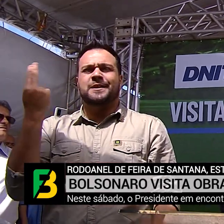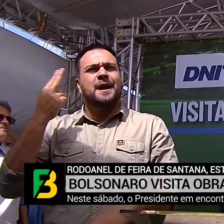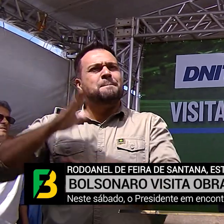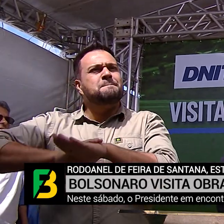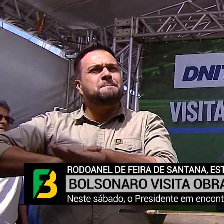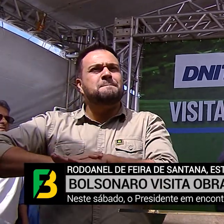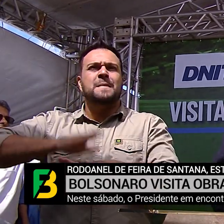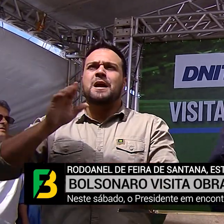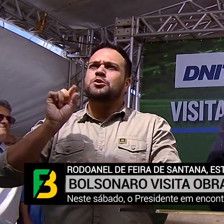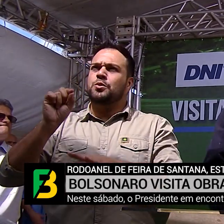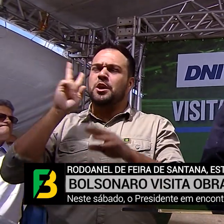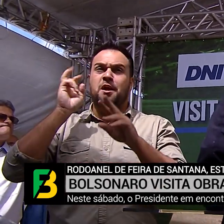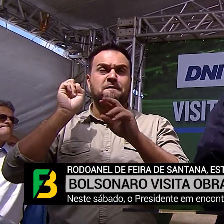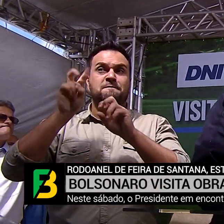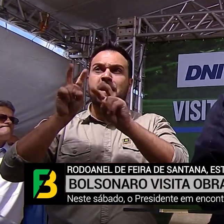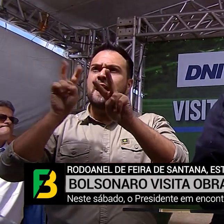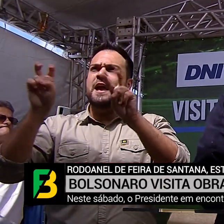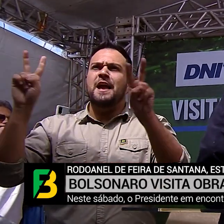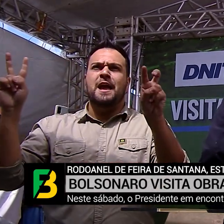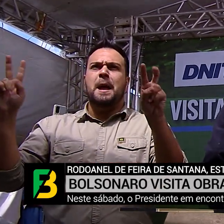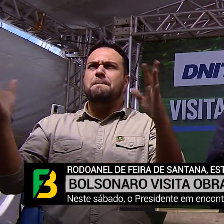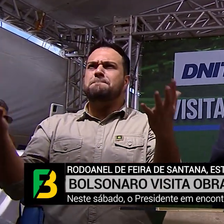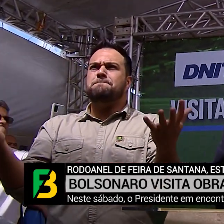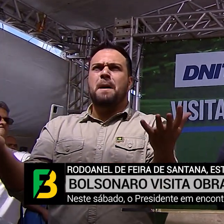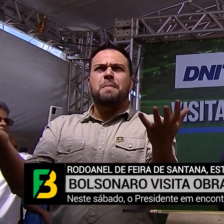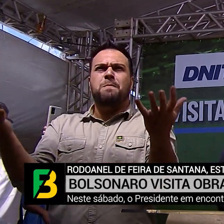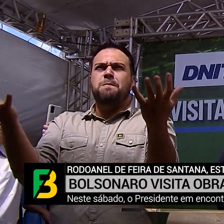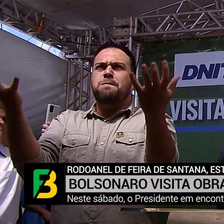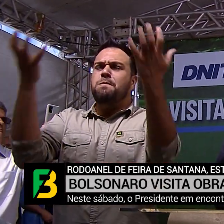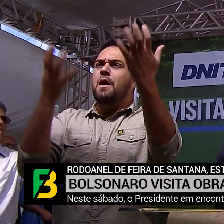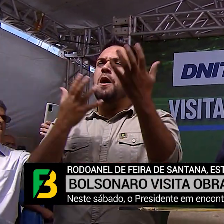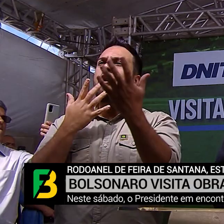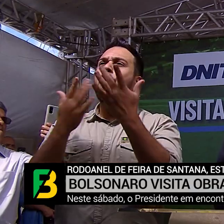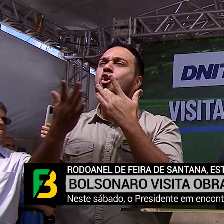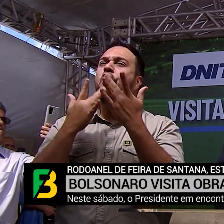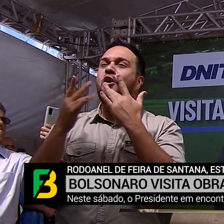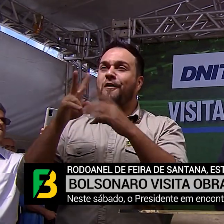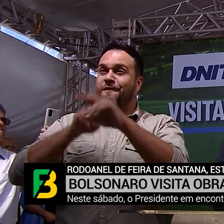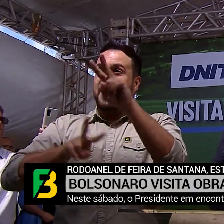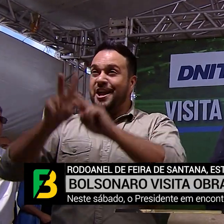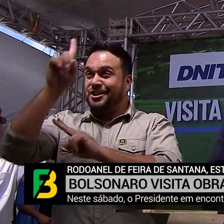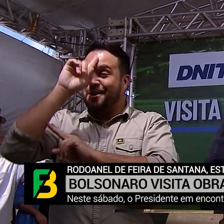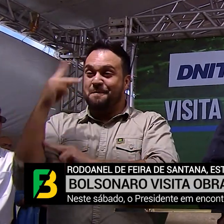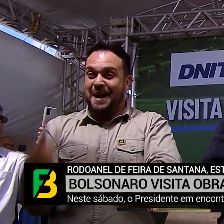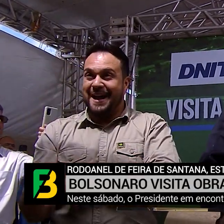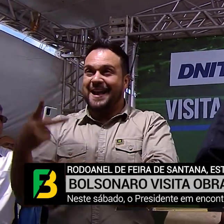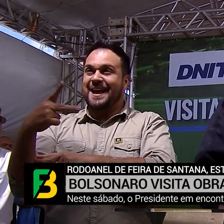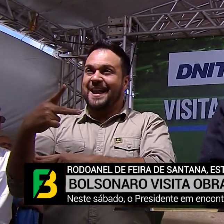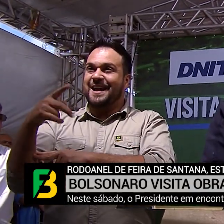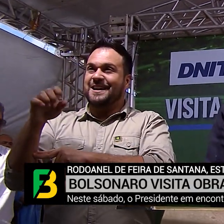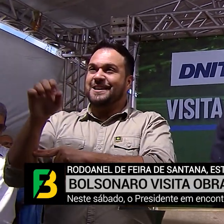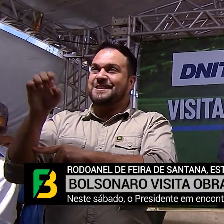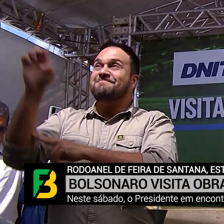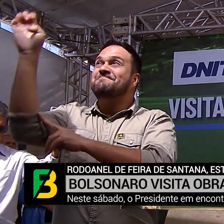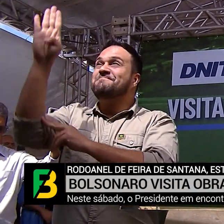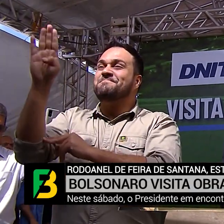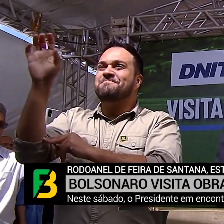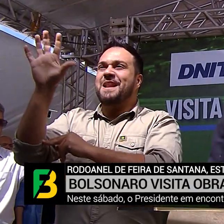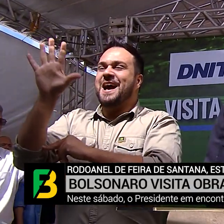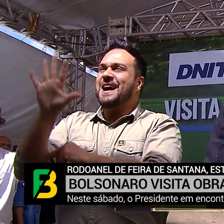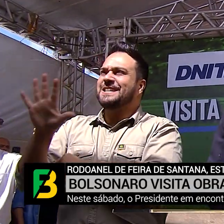mais vemos prevalecer as cores verde e amarela em nosso território brasileiro.